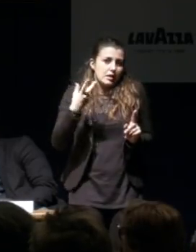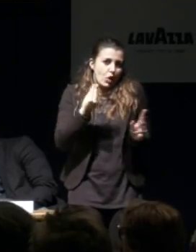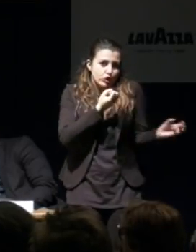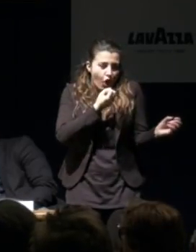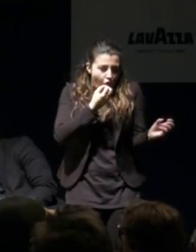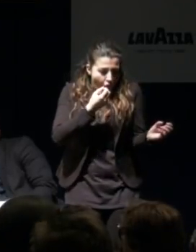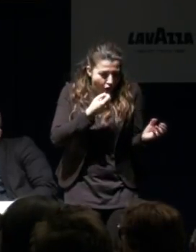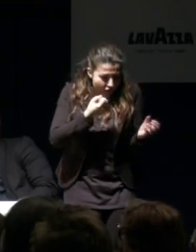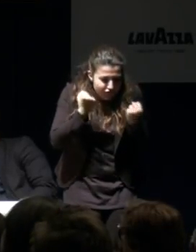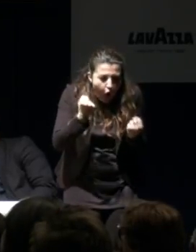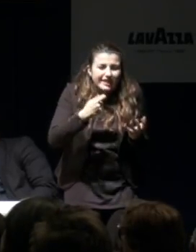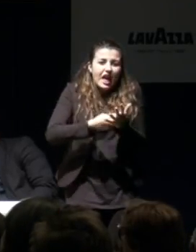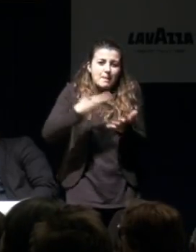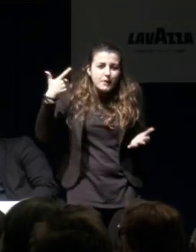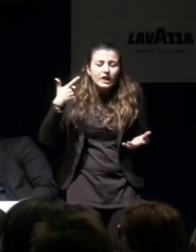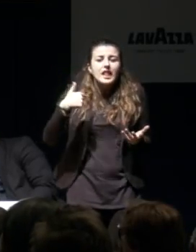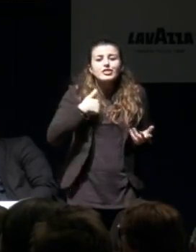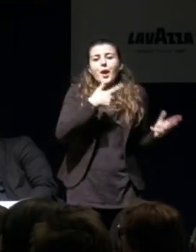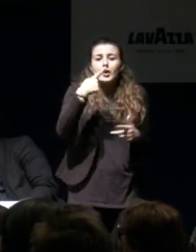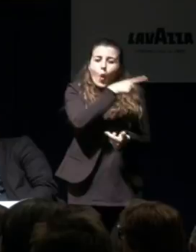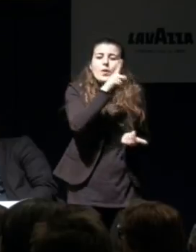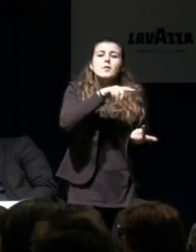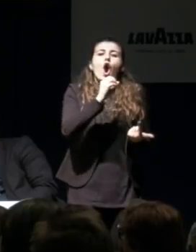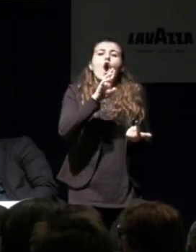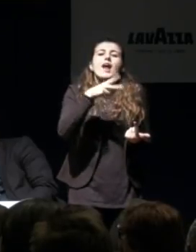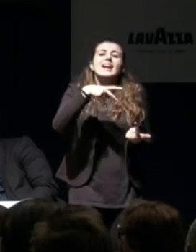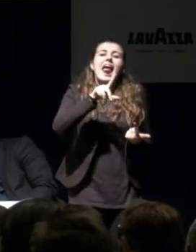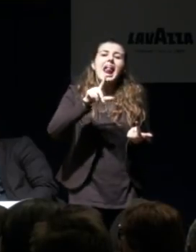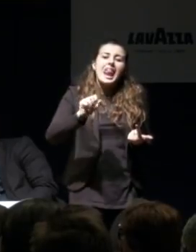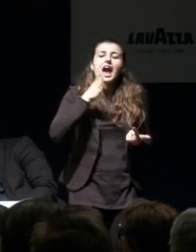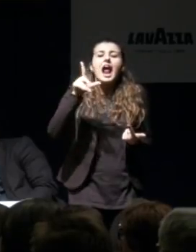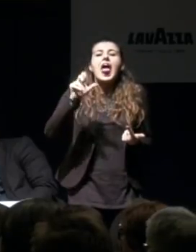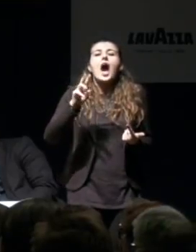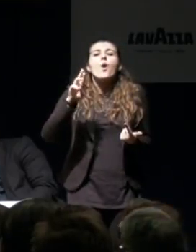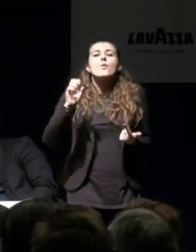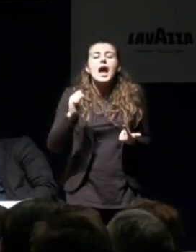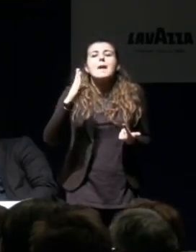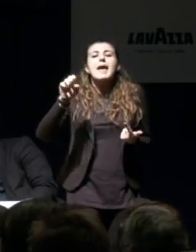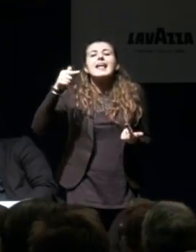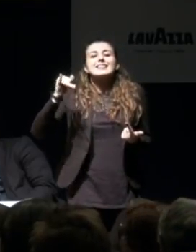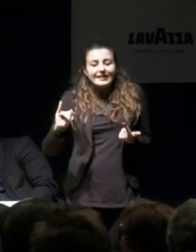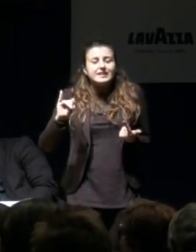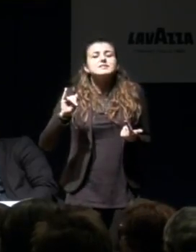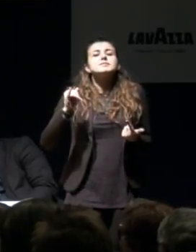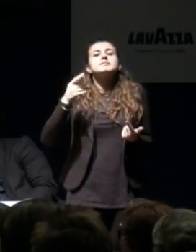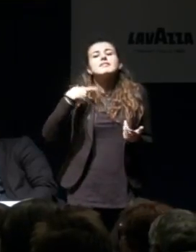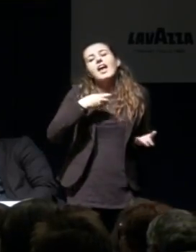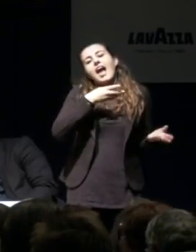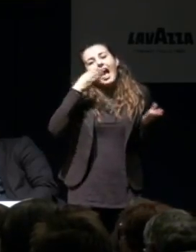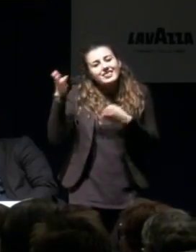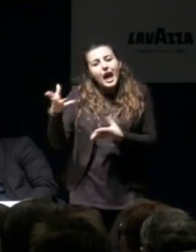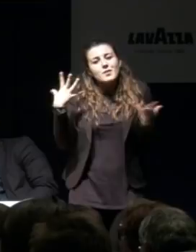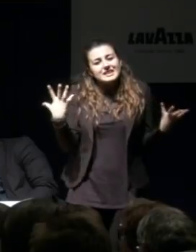io portai lui e ornella da da laura betti è come dire fecero